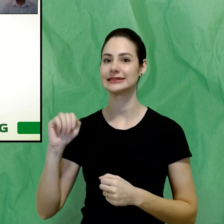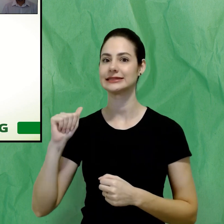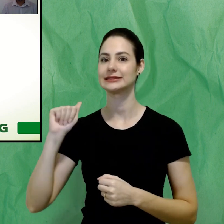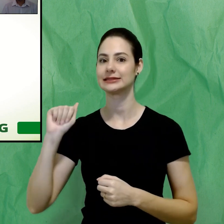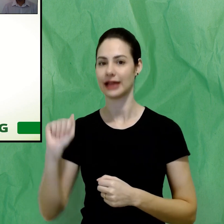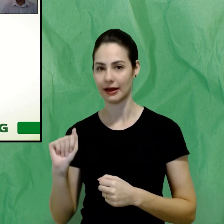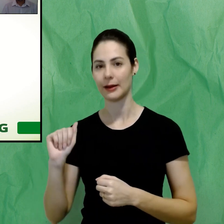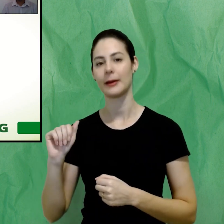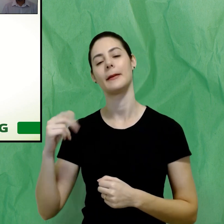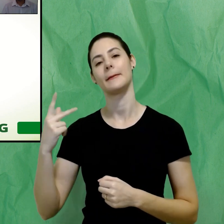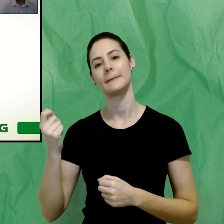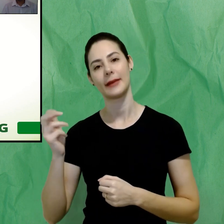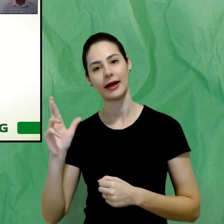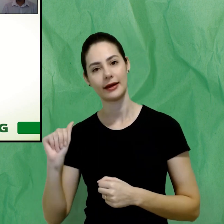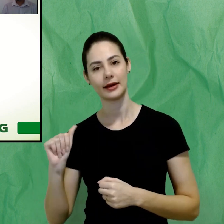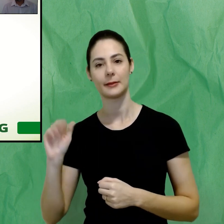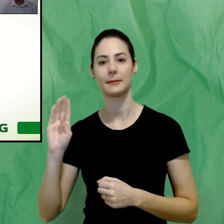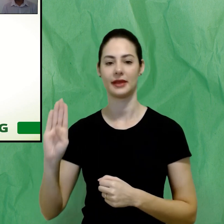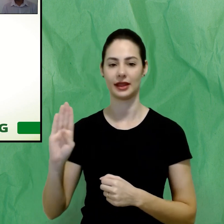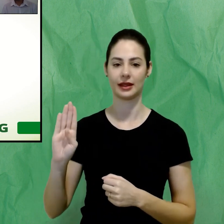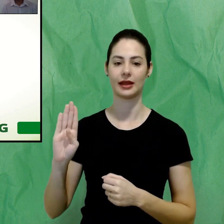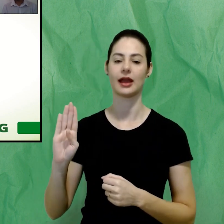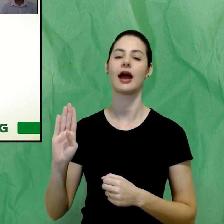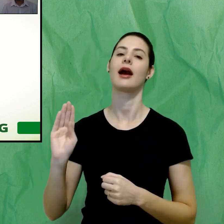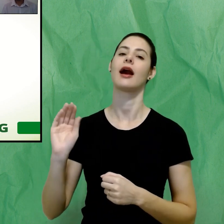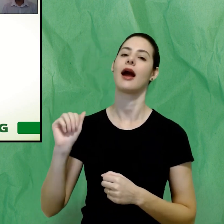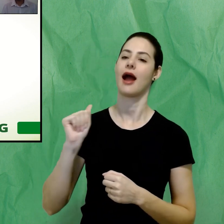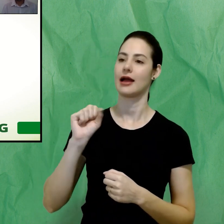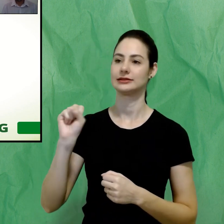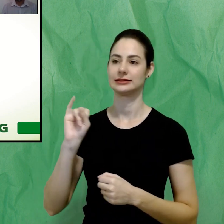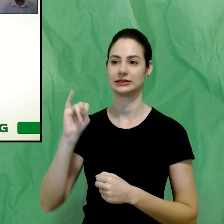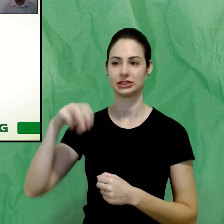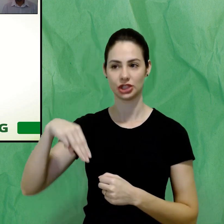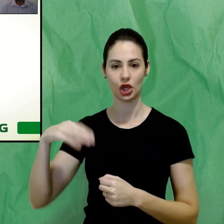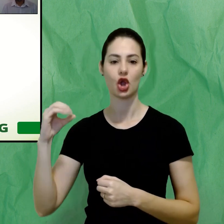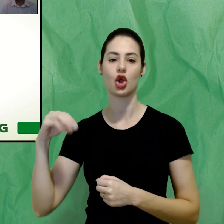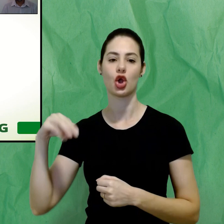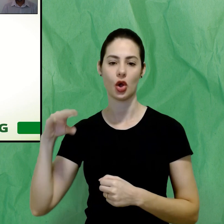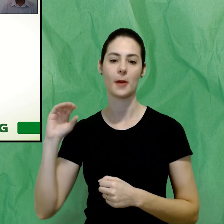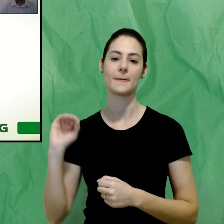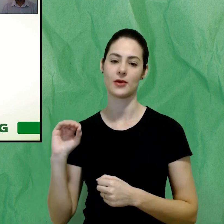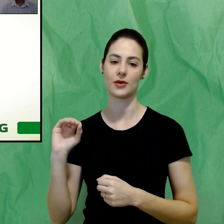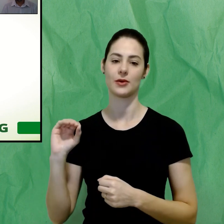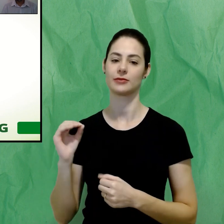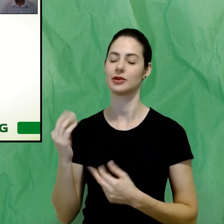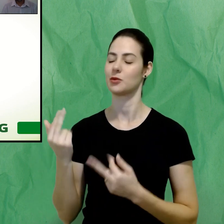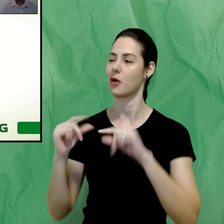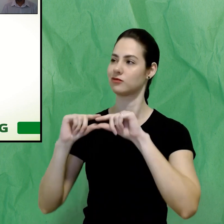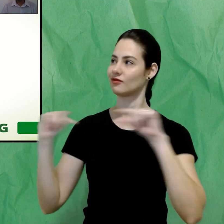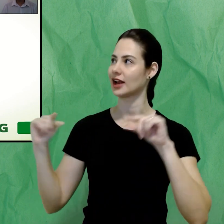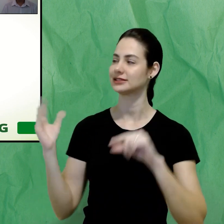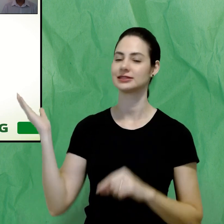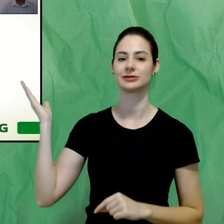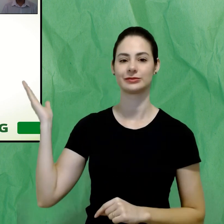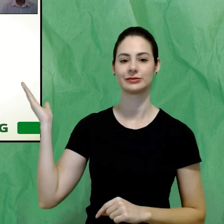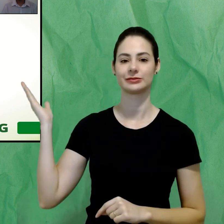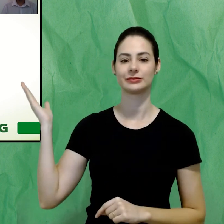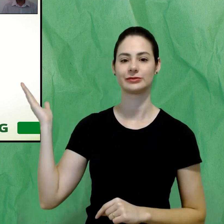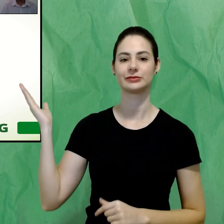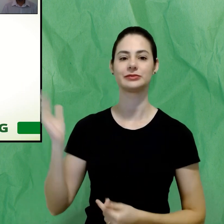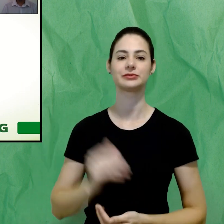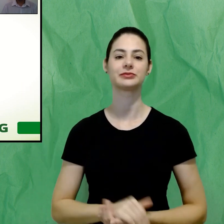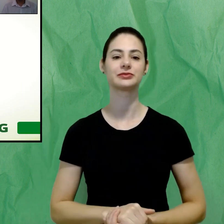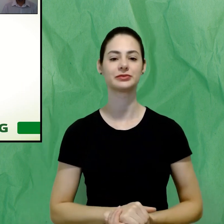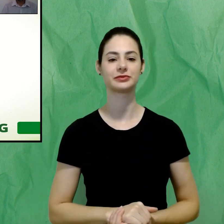B, A está para B, assim como C está para